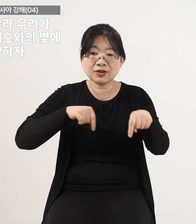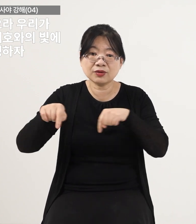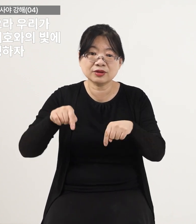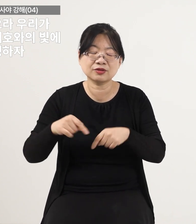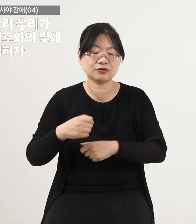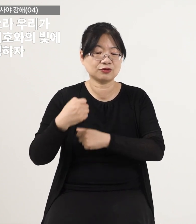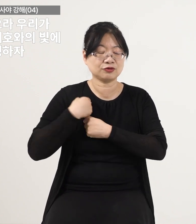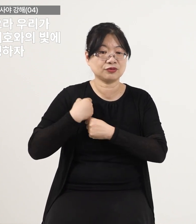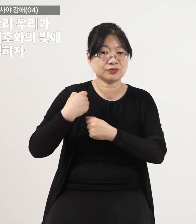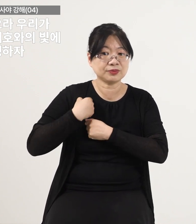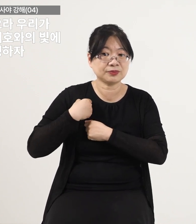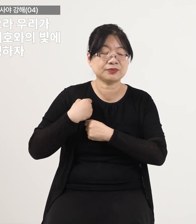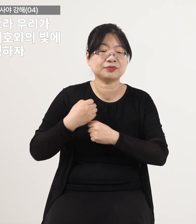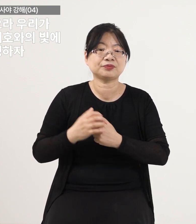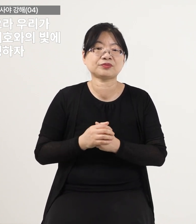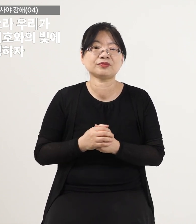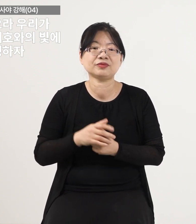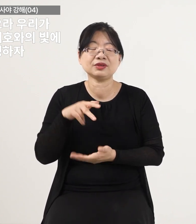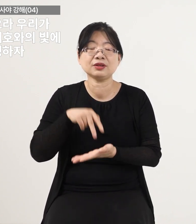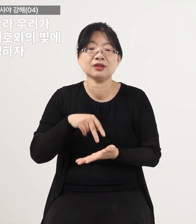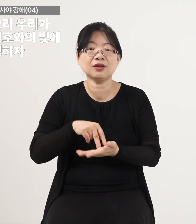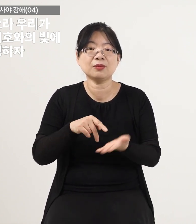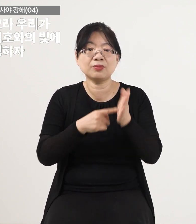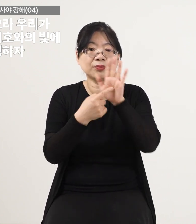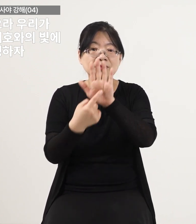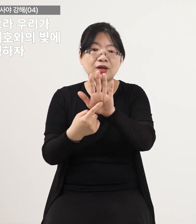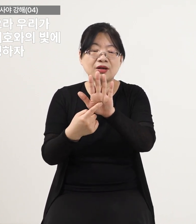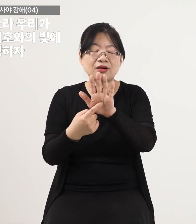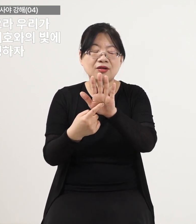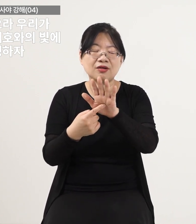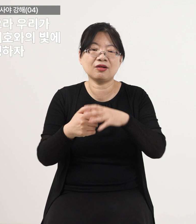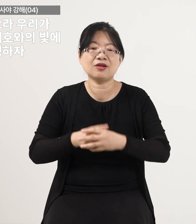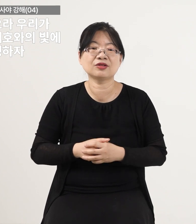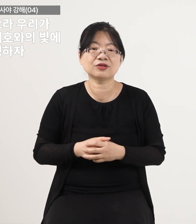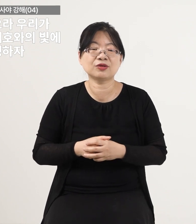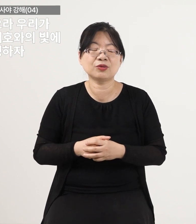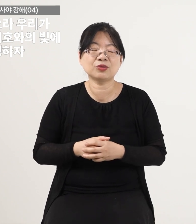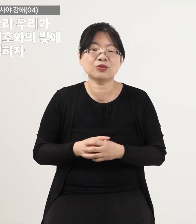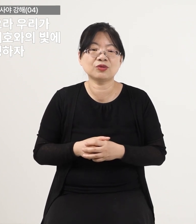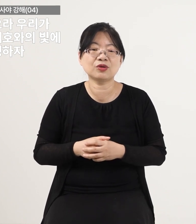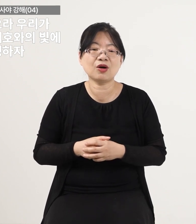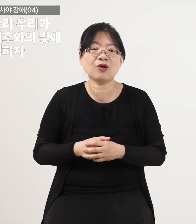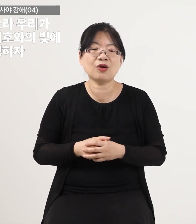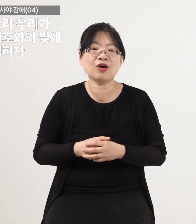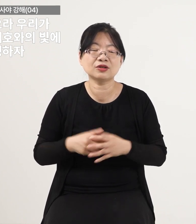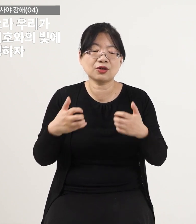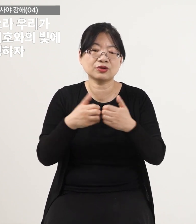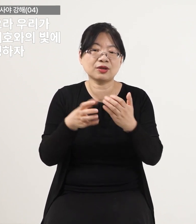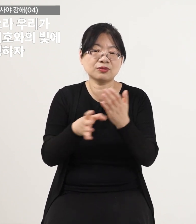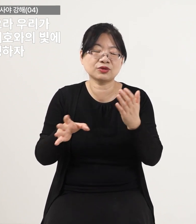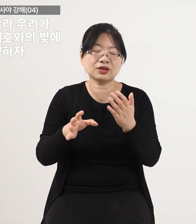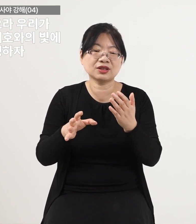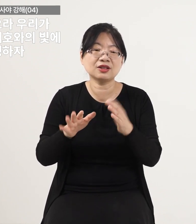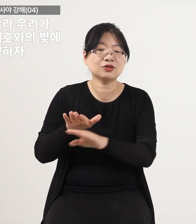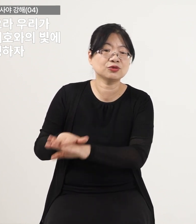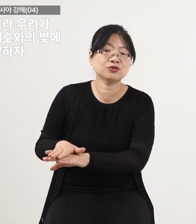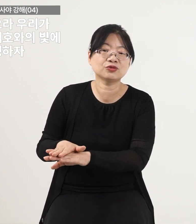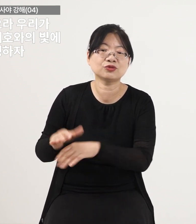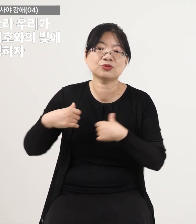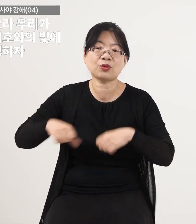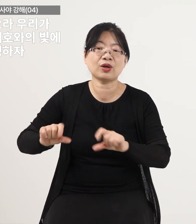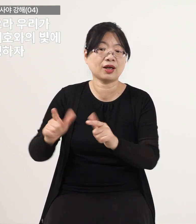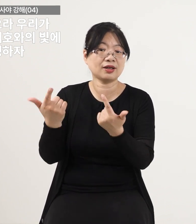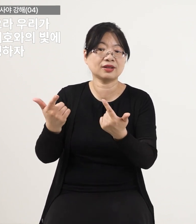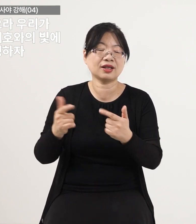정치권이나 군사적으로 표현하는 무장해제가 아닙니다. 여러분, 이 땅의